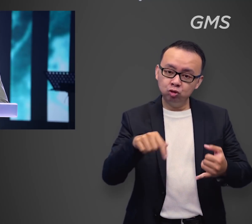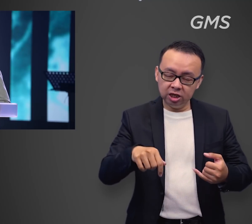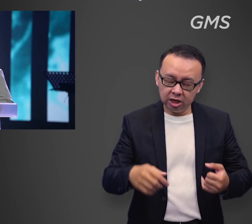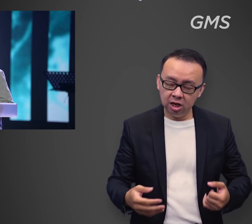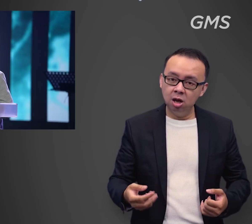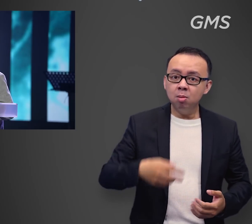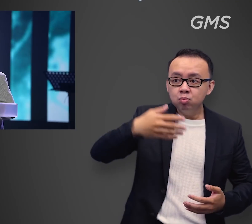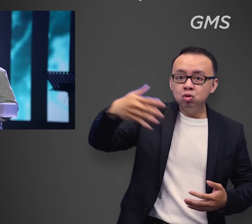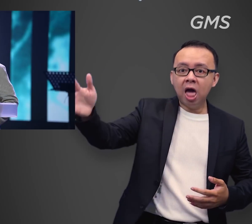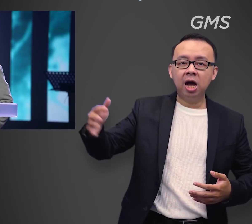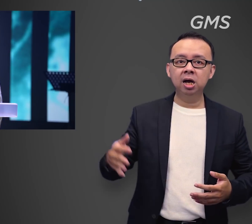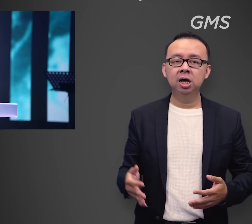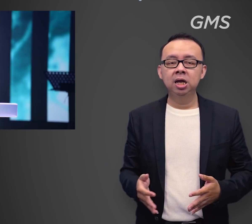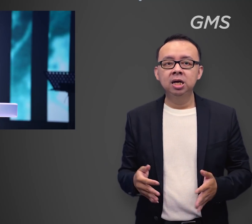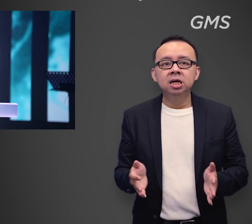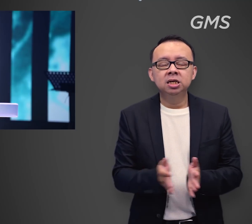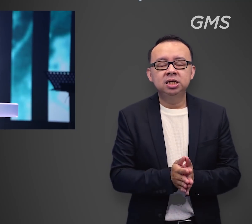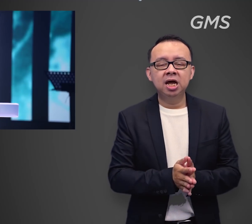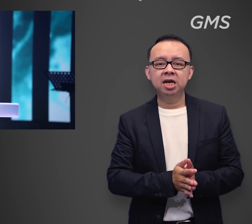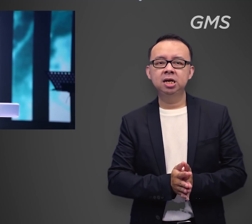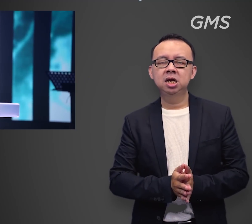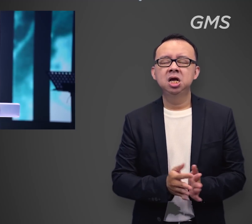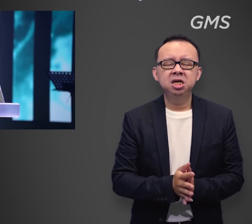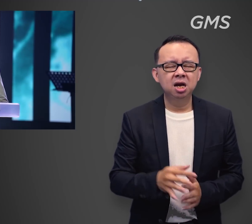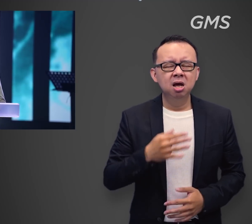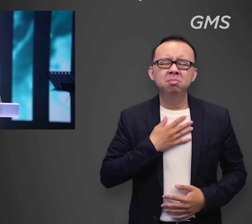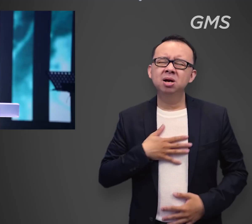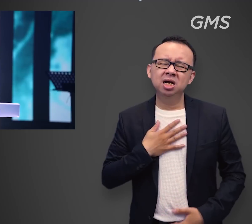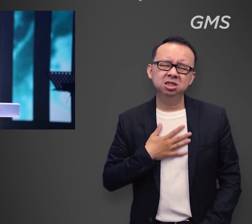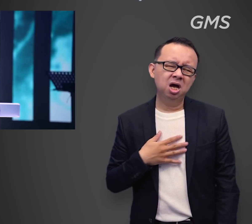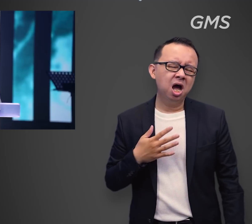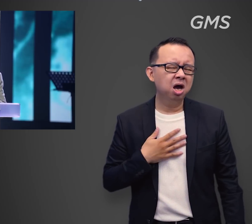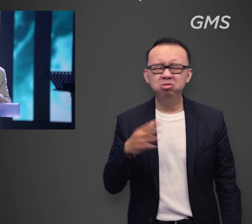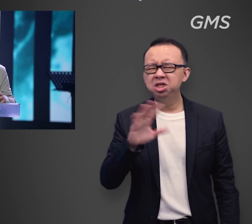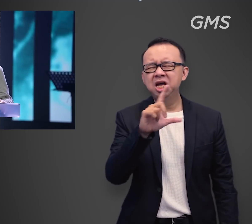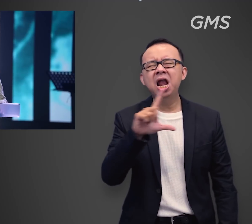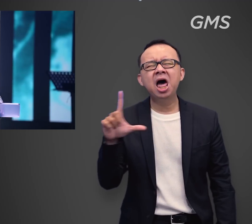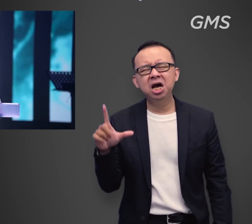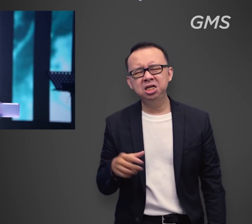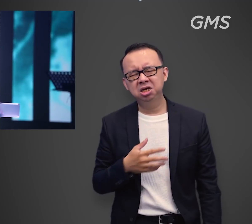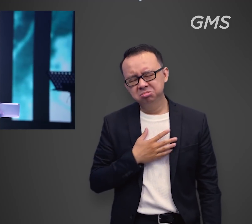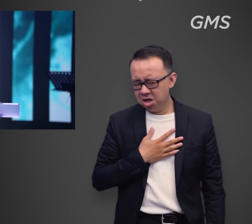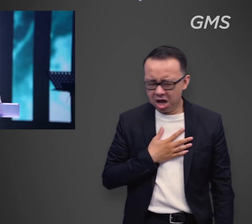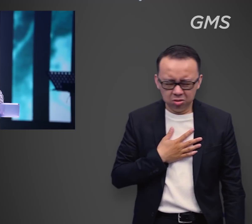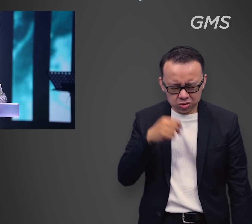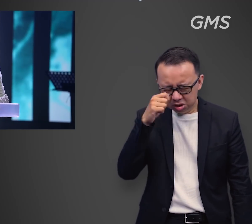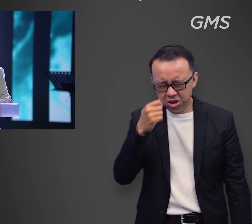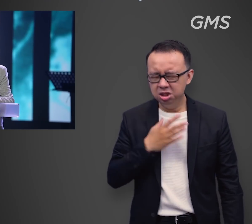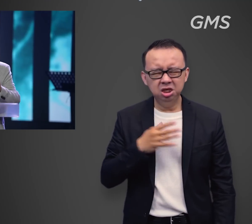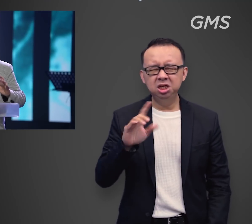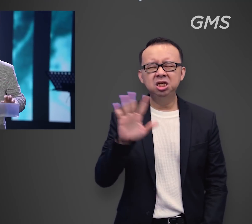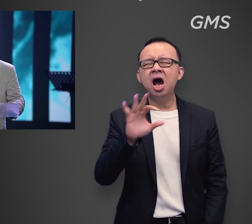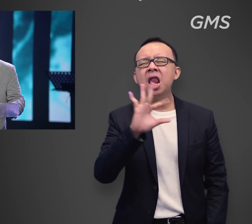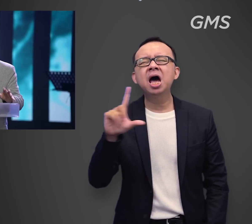dengan perasaan aku ini telah bersalah kepada Bapa. Aku ini gak layak. Bahkan dia bilang aku ini gak layak jadi anak Bapa. Udah